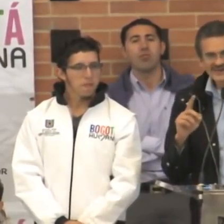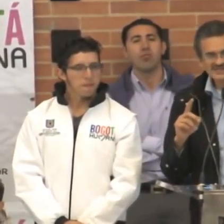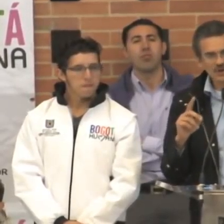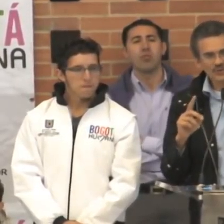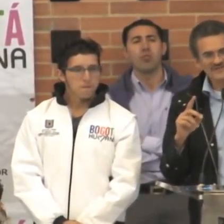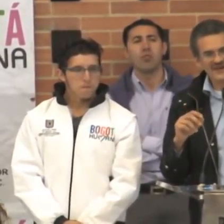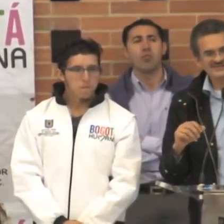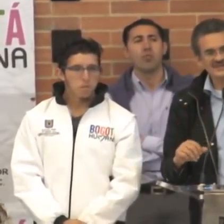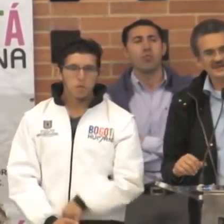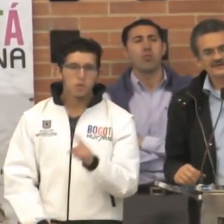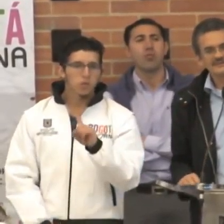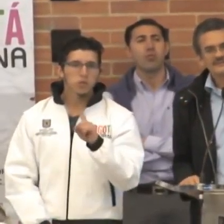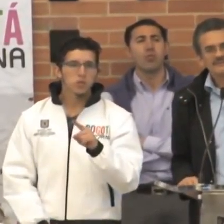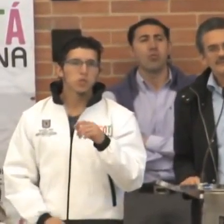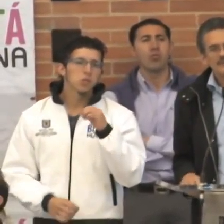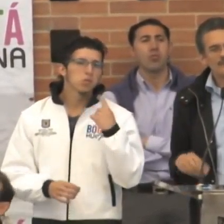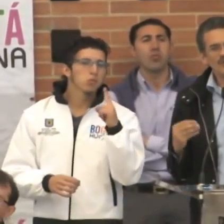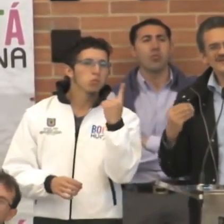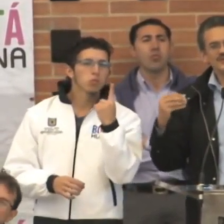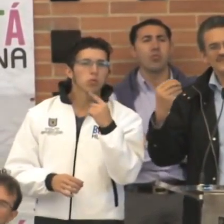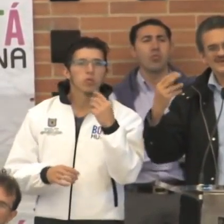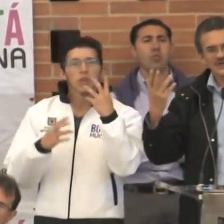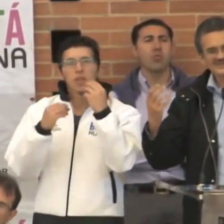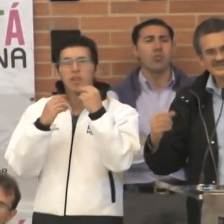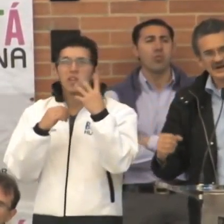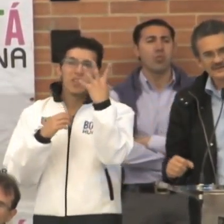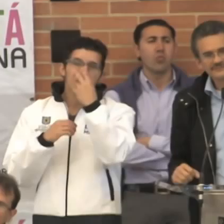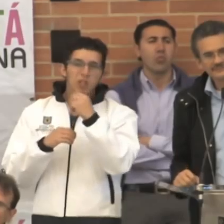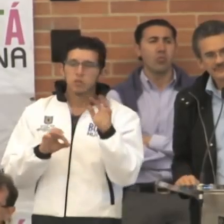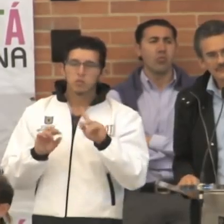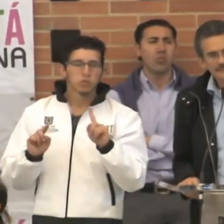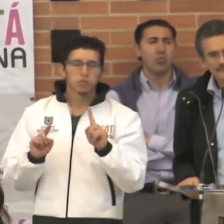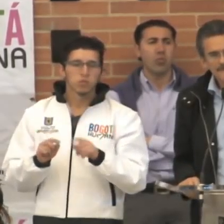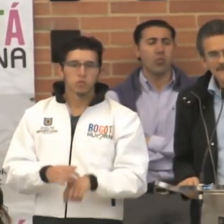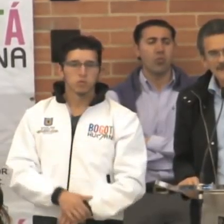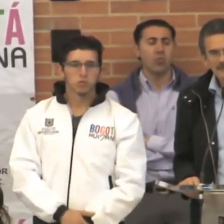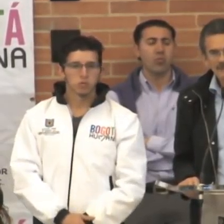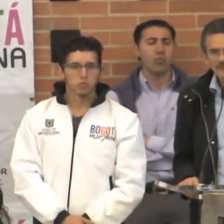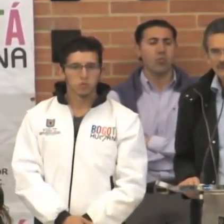no es una frase bonita, una frase vacía.